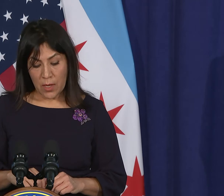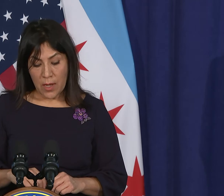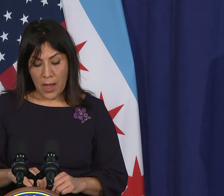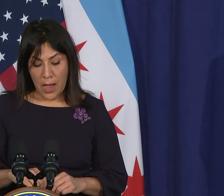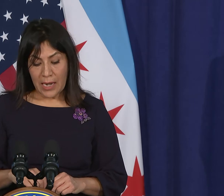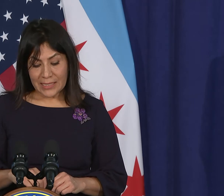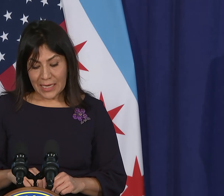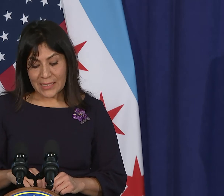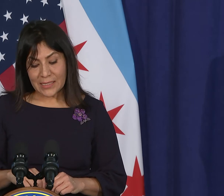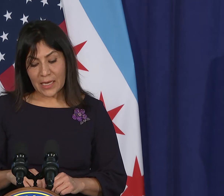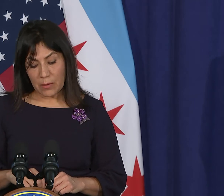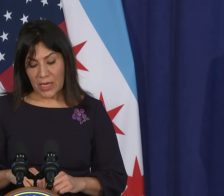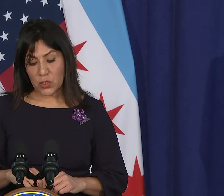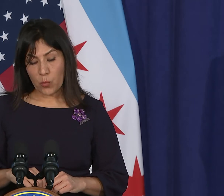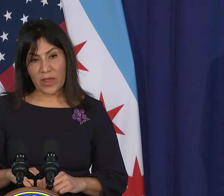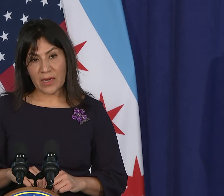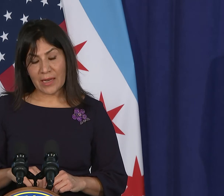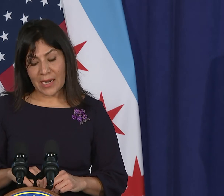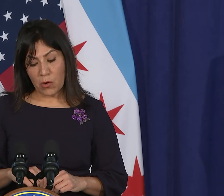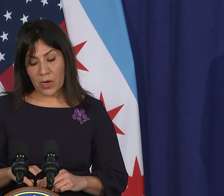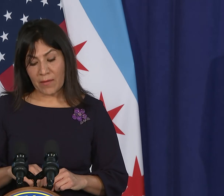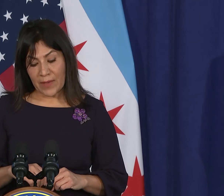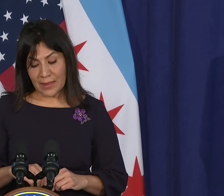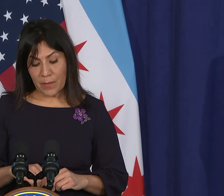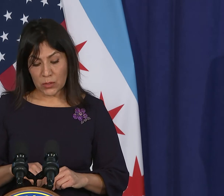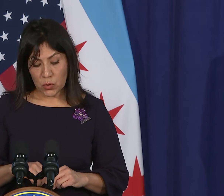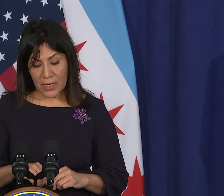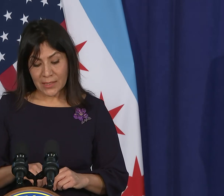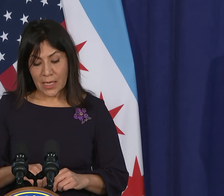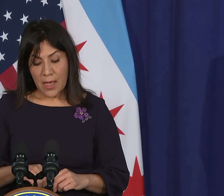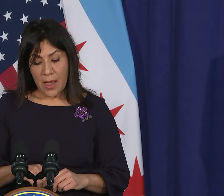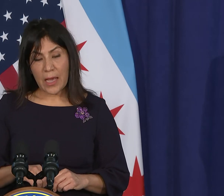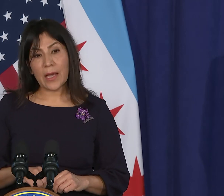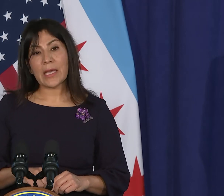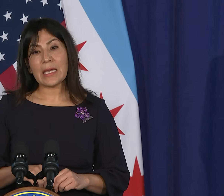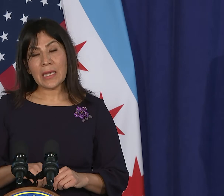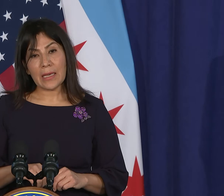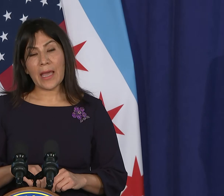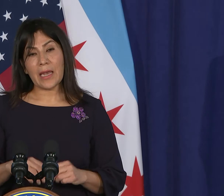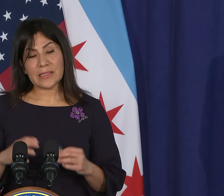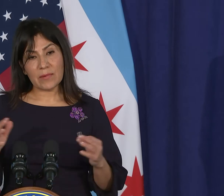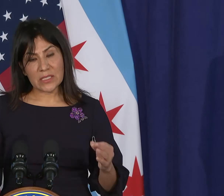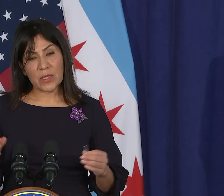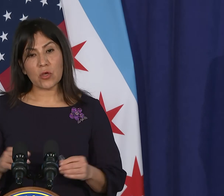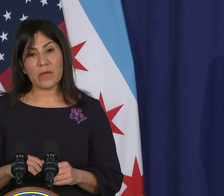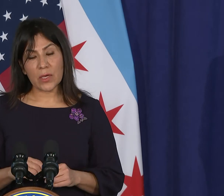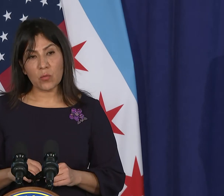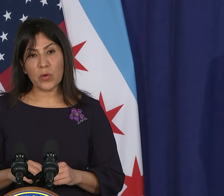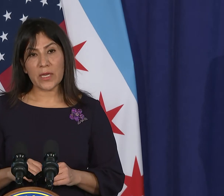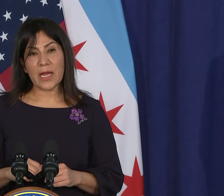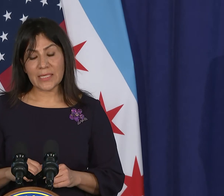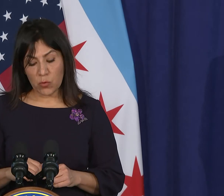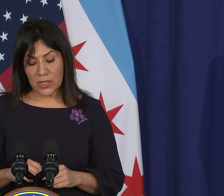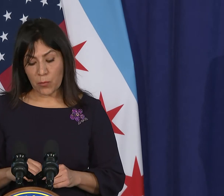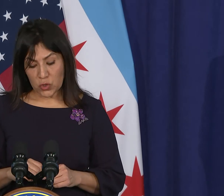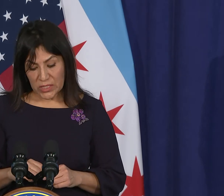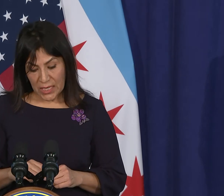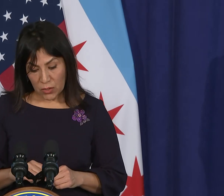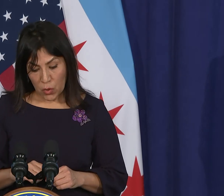excepción. Las clases de gimnasio pueden tener ahora 20 personas y el establecimiento debe cumplir